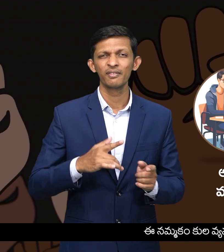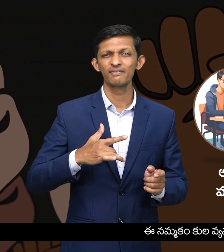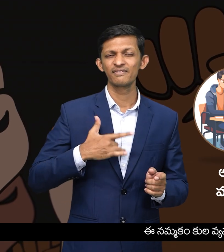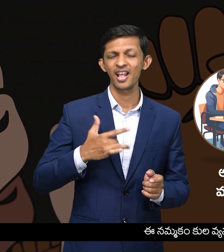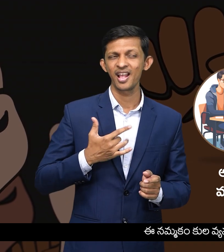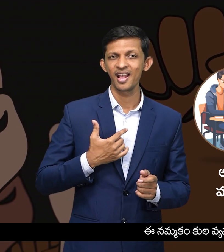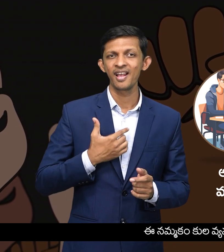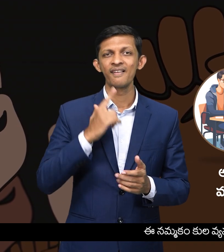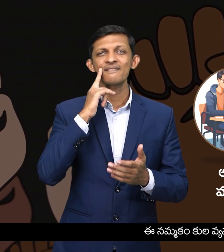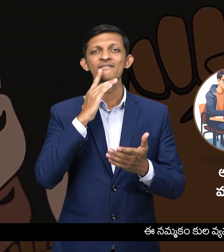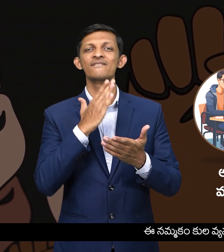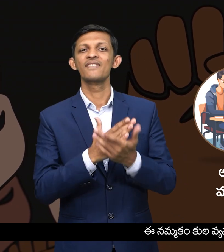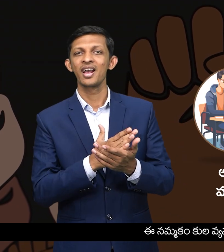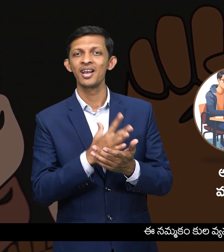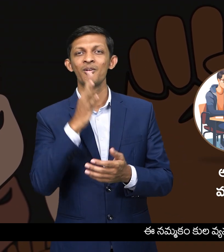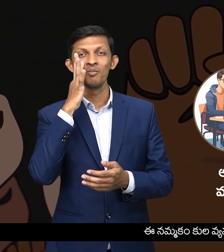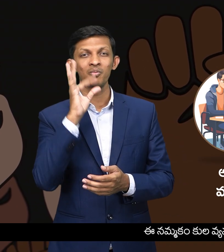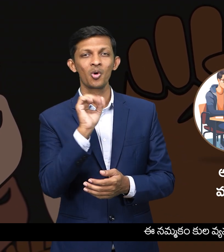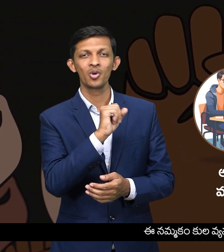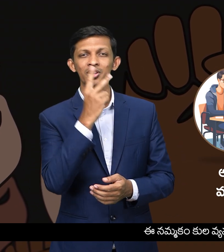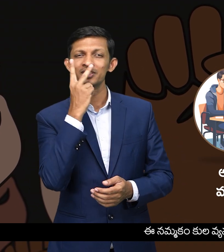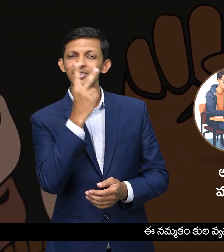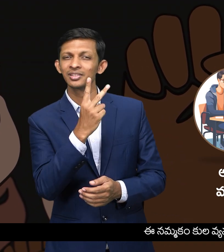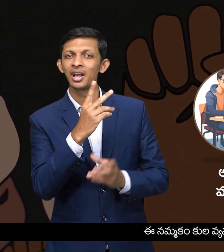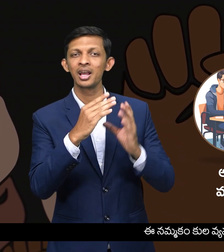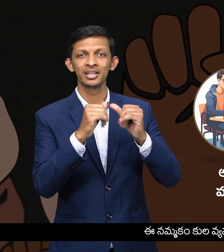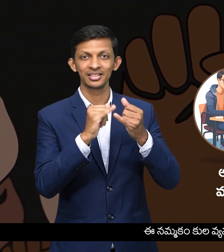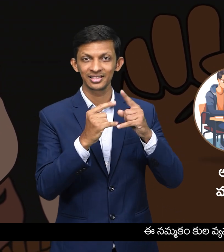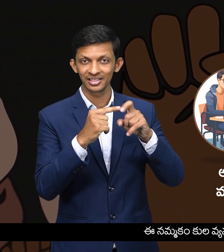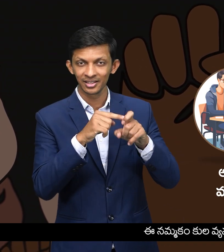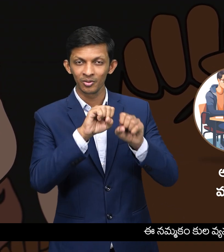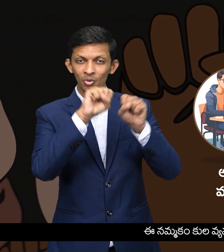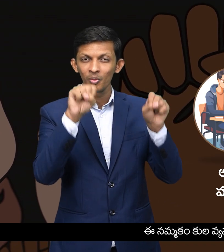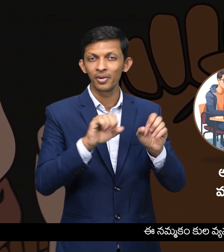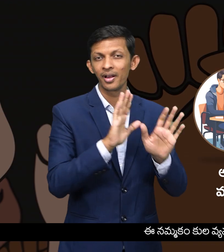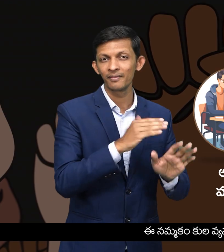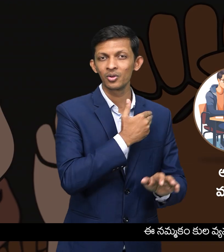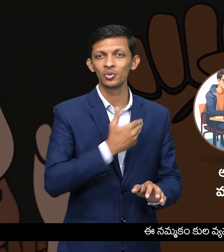ఈ నమ్మకం కుల వ్యవస్థ ఏర్పడటంలో ఒక ముఖ్యమైన అంశం.